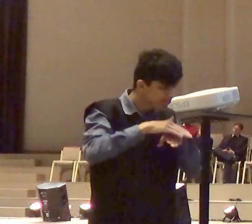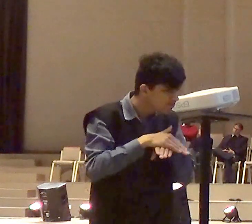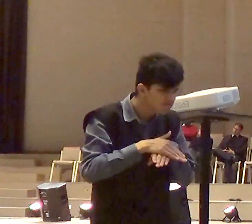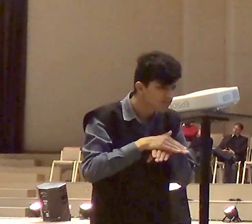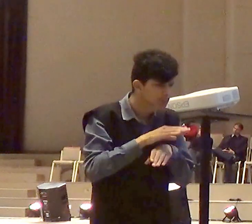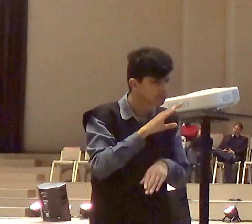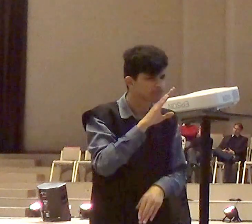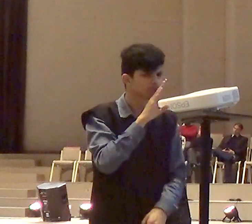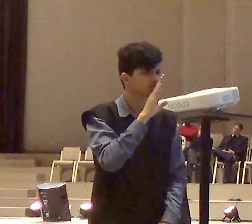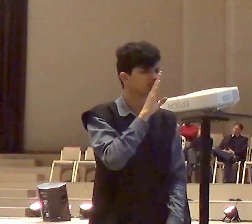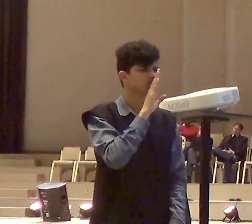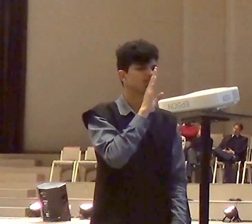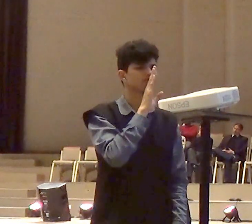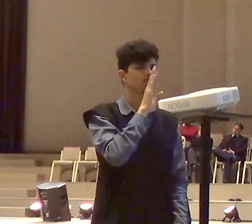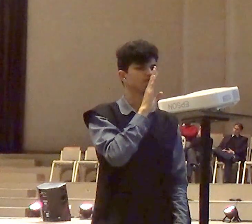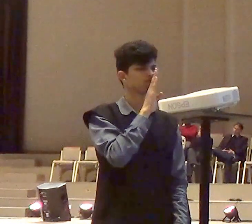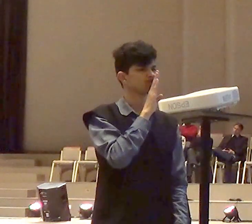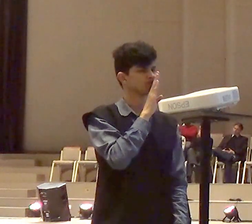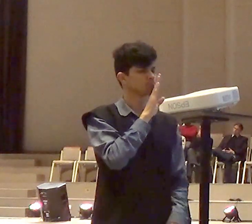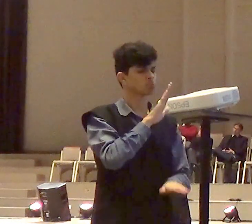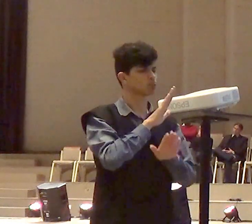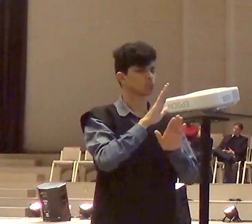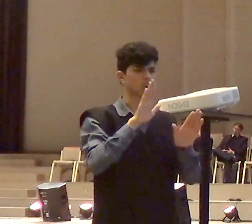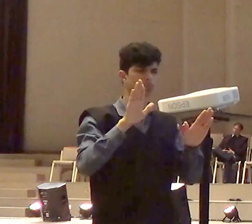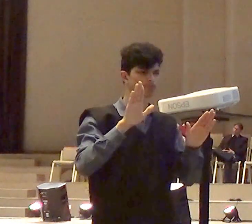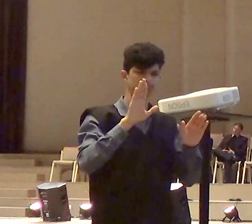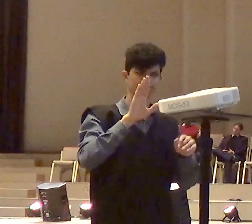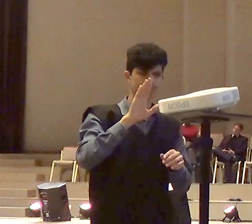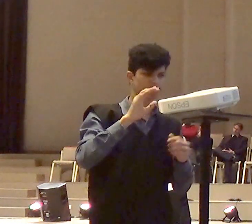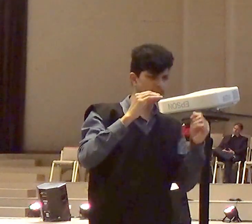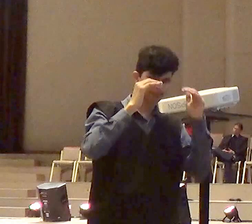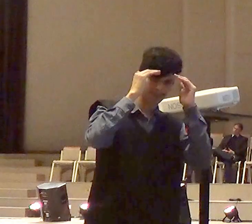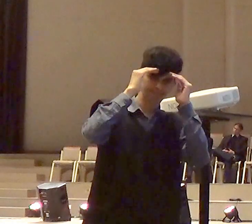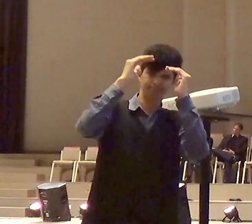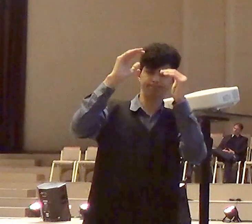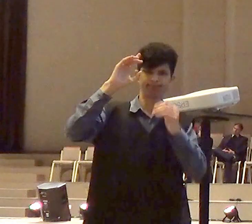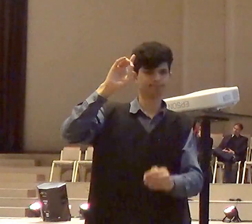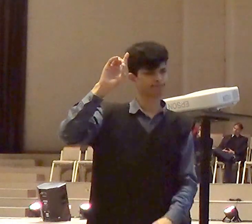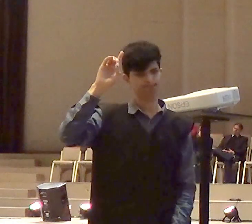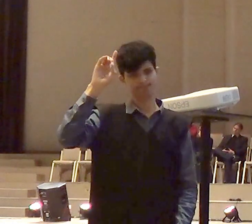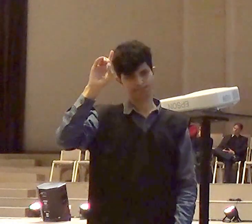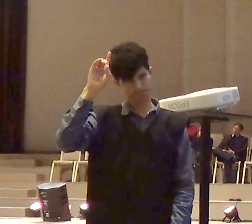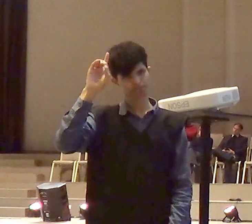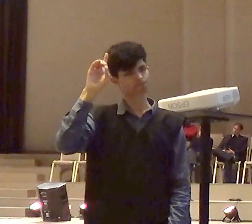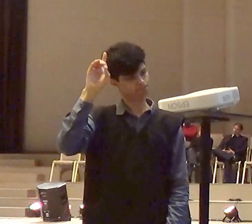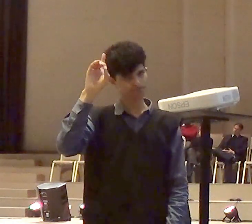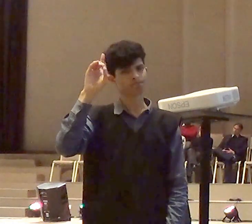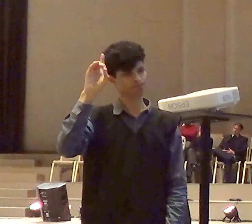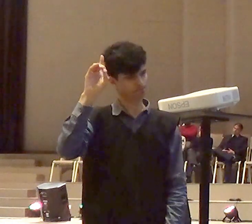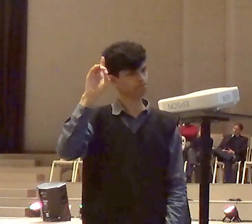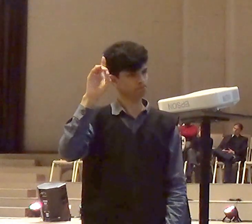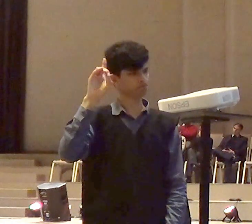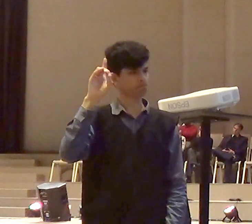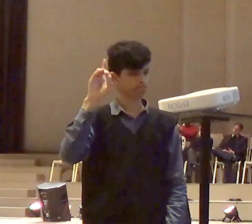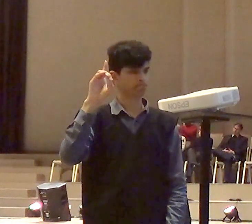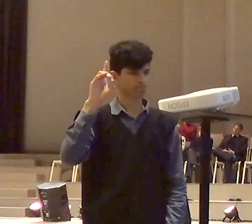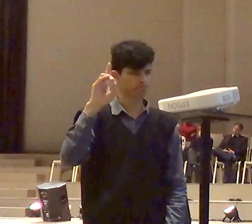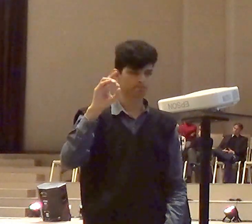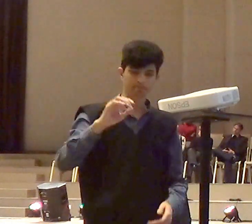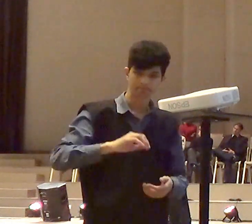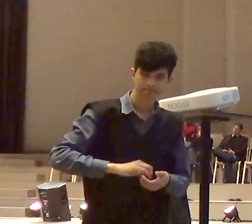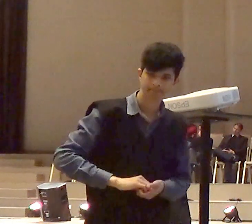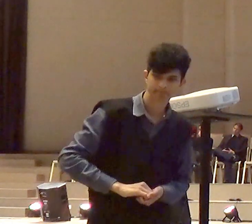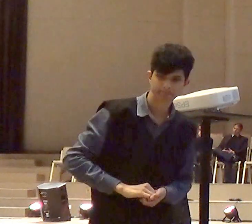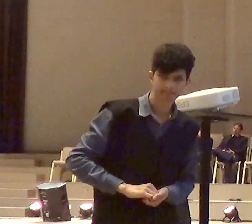pessoas tem que ser levada a presença do Senhor você sabe que